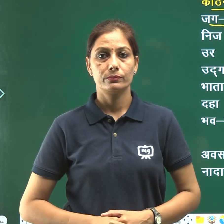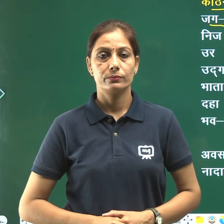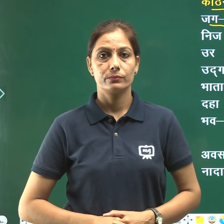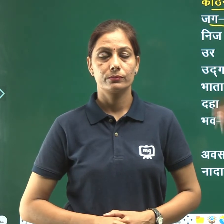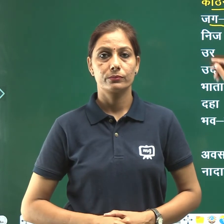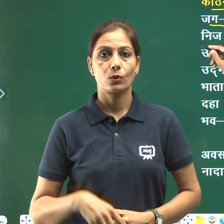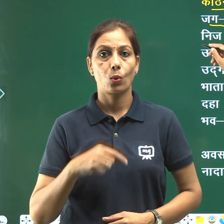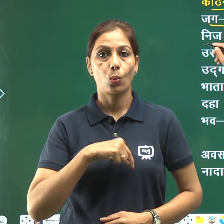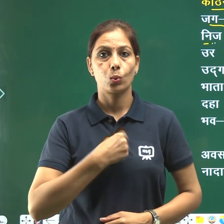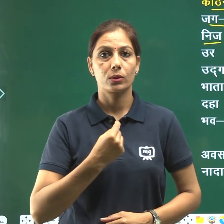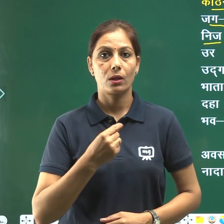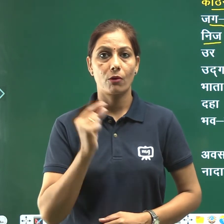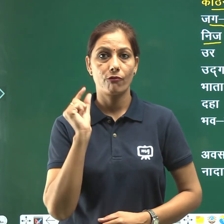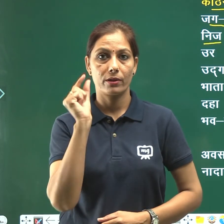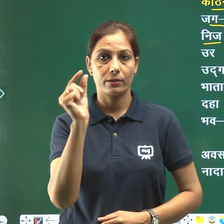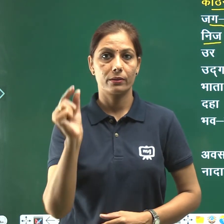निज